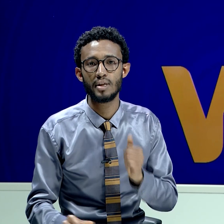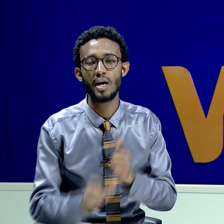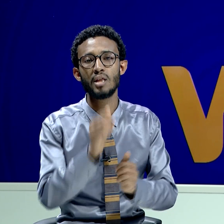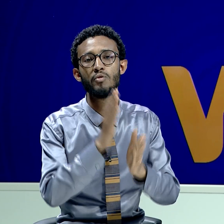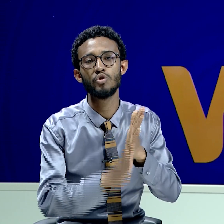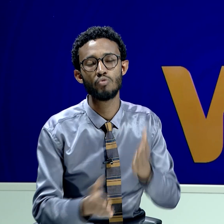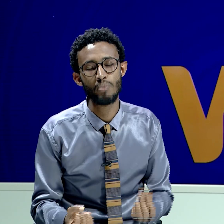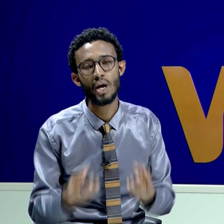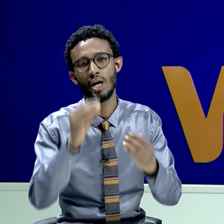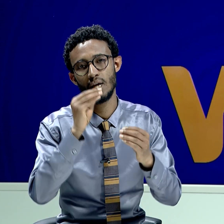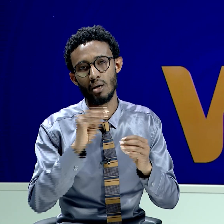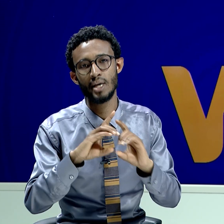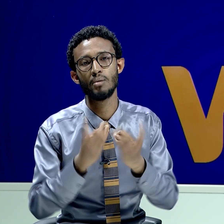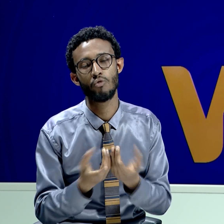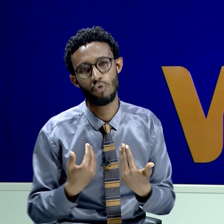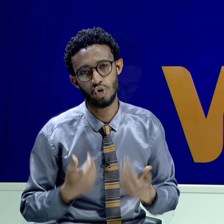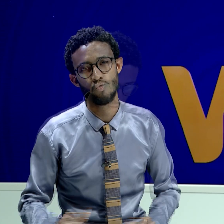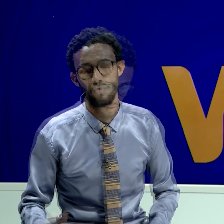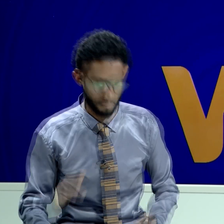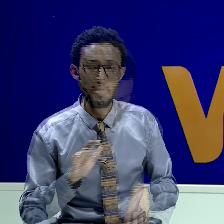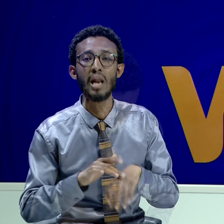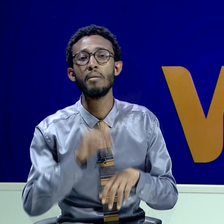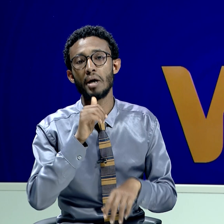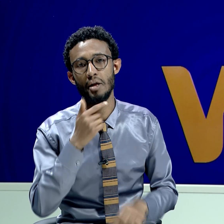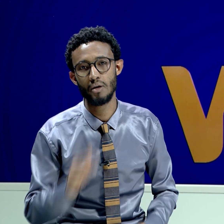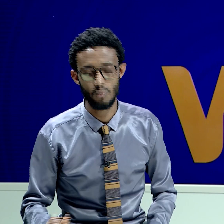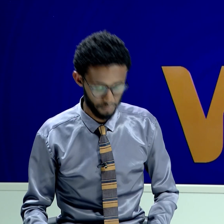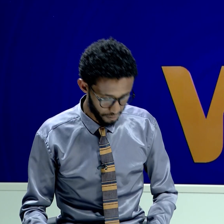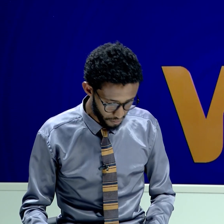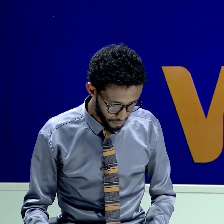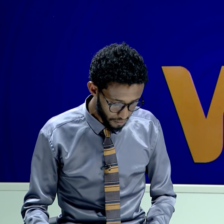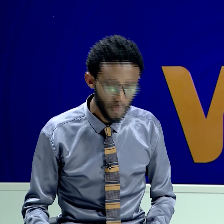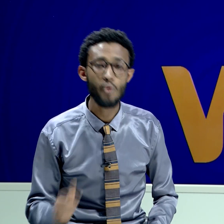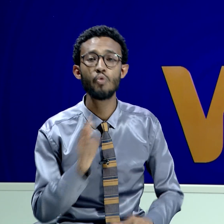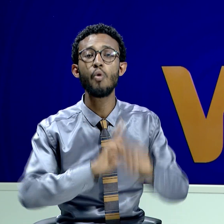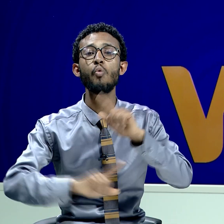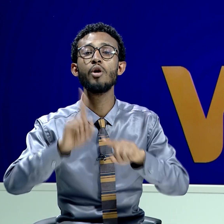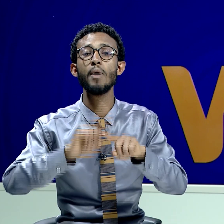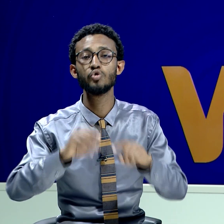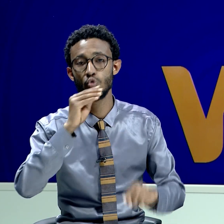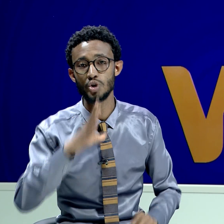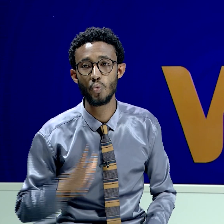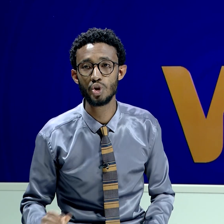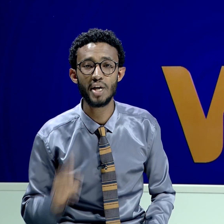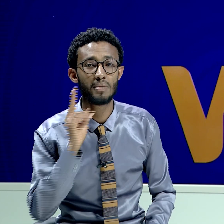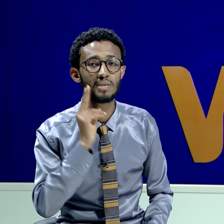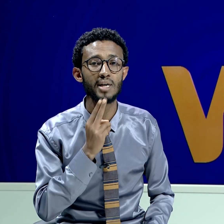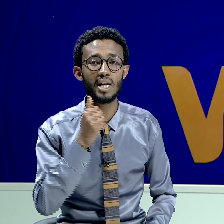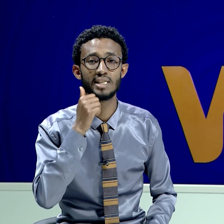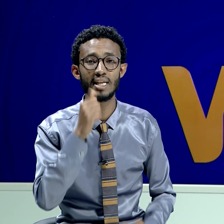تكات مفلسو مباركا تا رأسا بكفلوت شو بايلا من كاتنو أنا أقول ما تقولوا سووا كان دمس ما سنة سيد تكاد